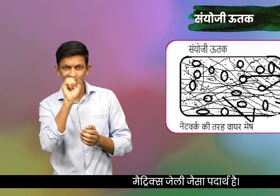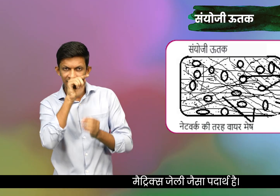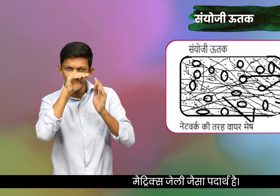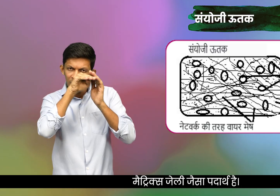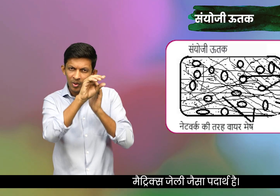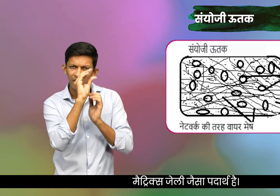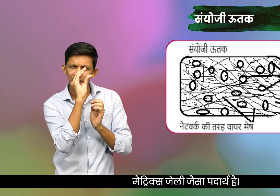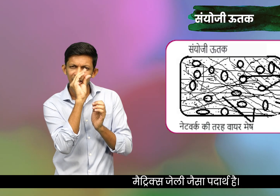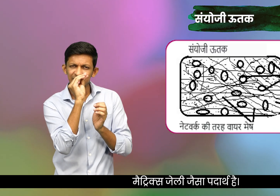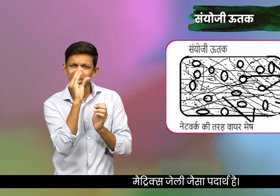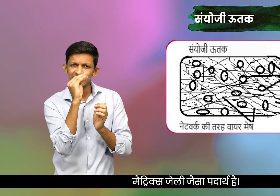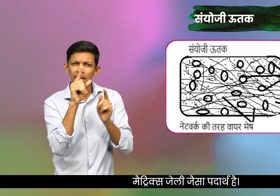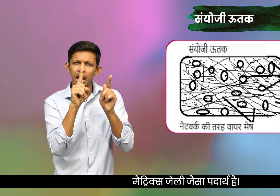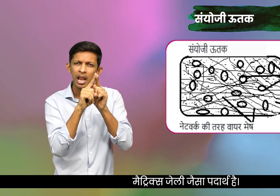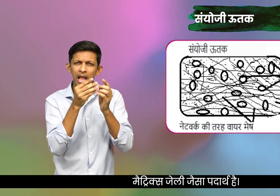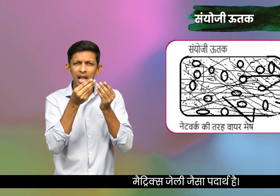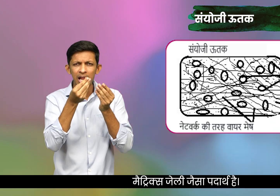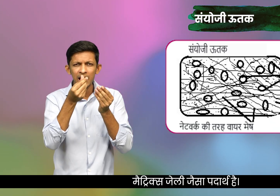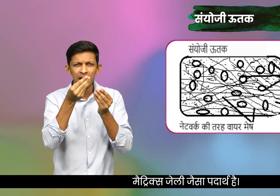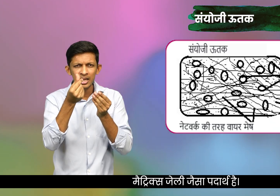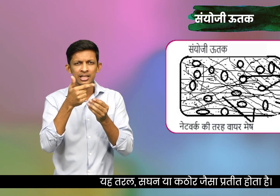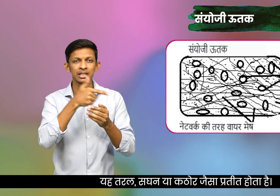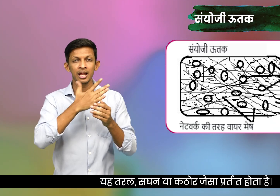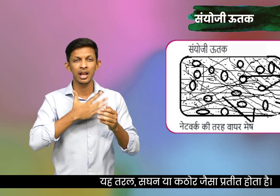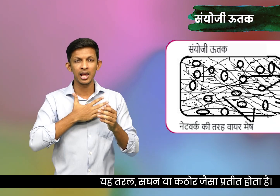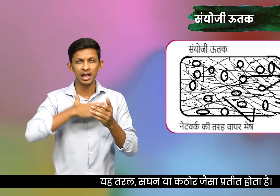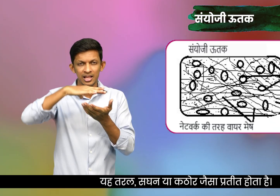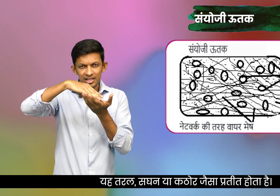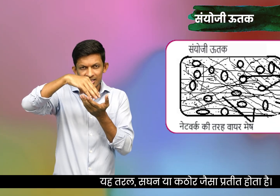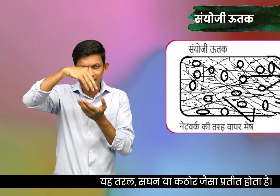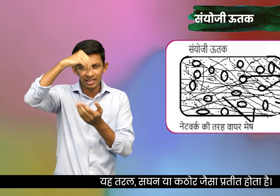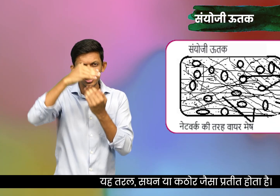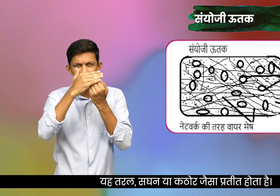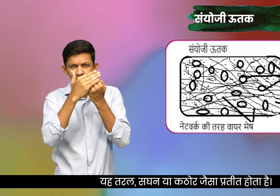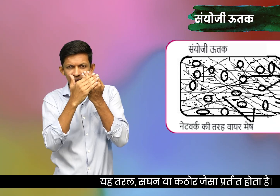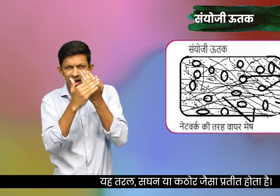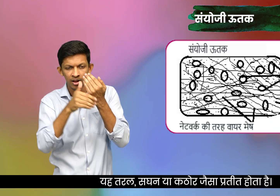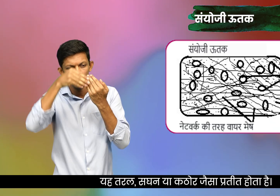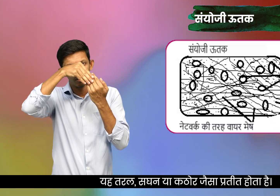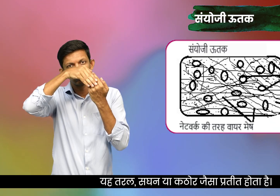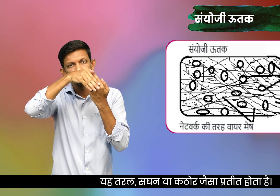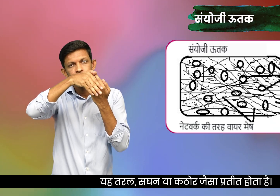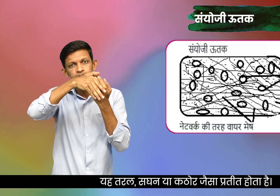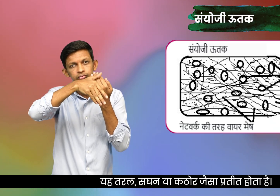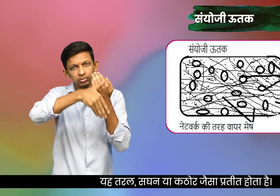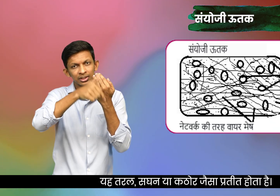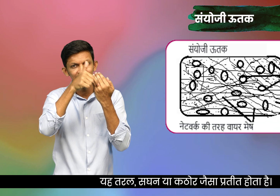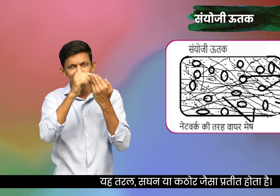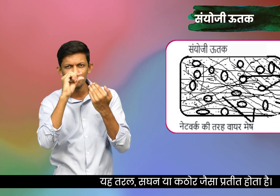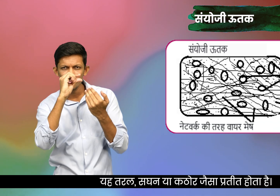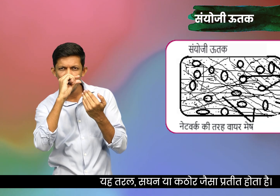मैट्रिक्स जेली जैसा पदार्थ है। यह तरल, सघन या कठोर जैसा प्रतीत होता है।